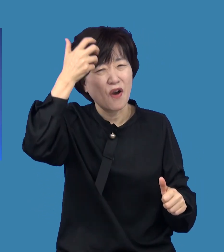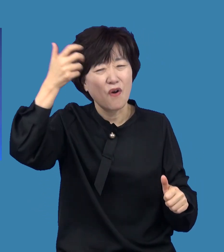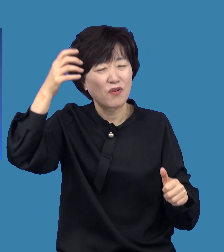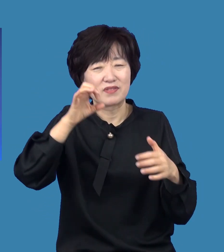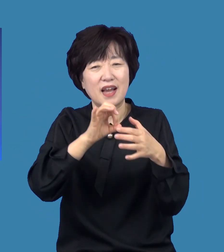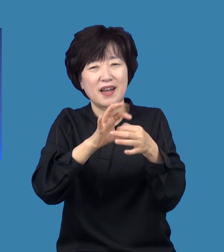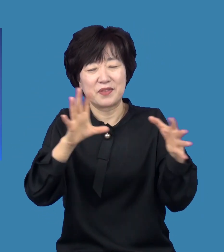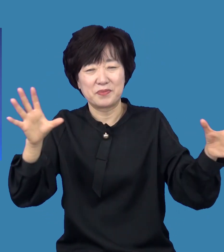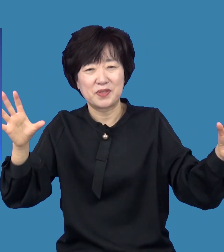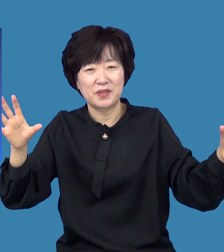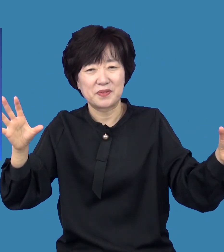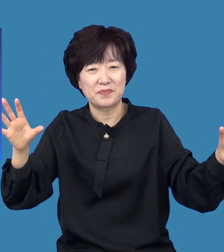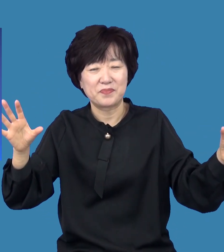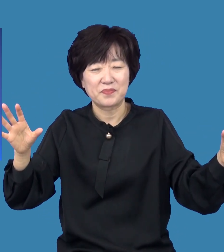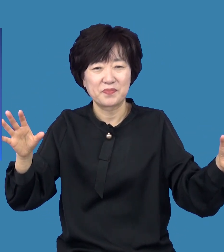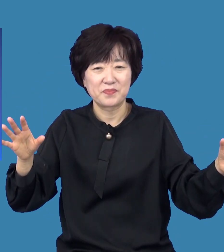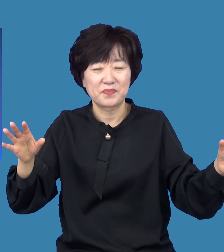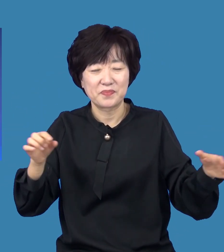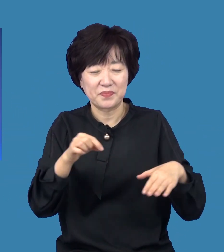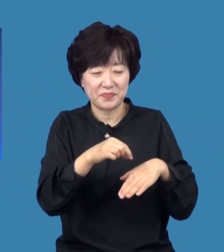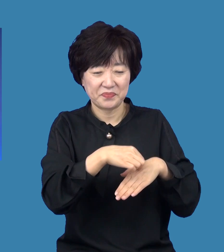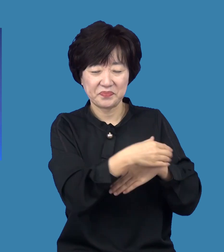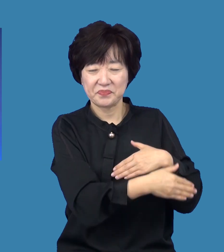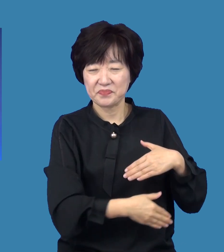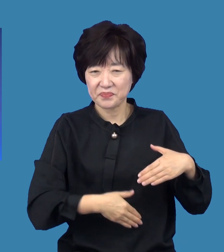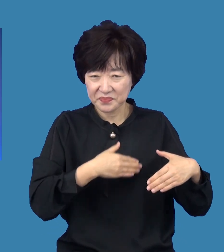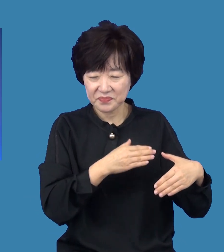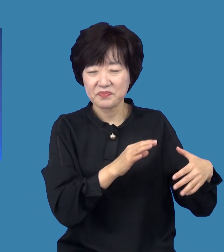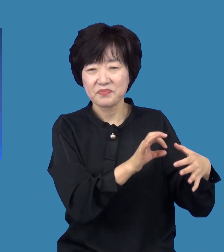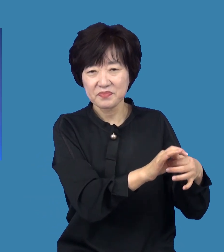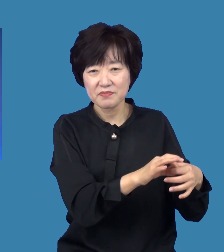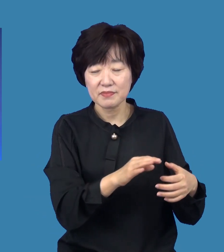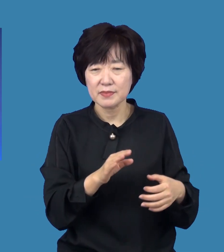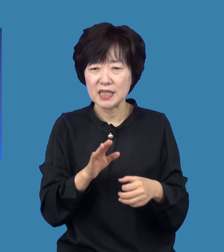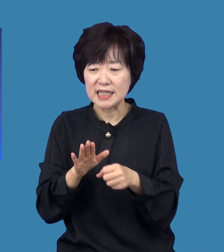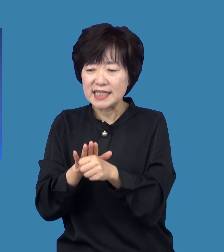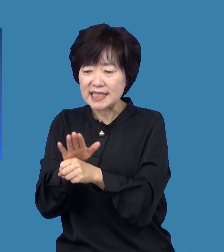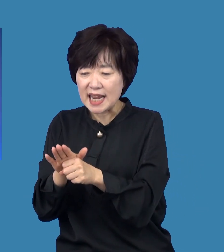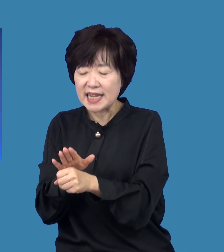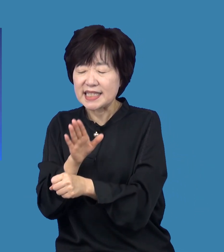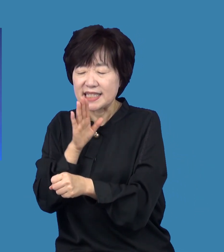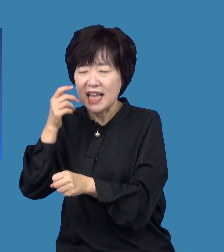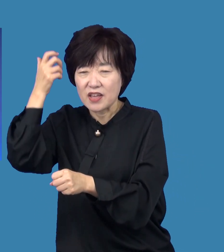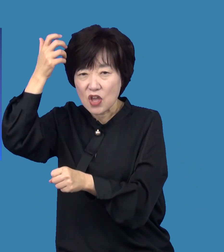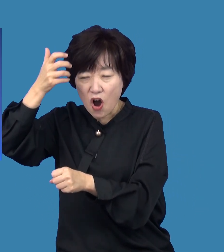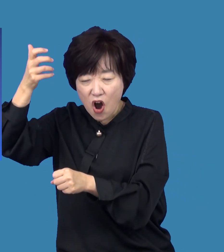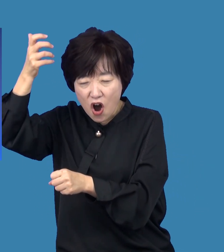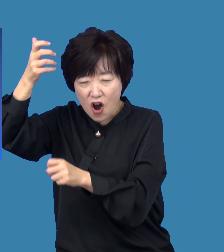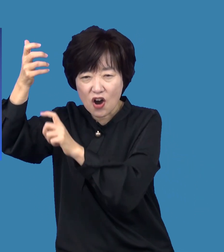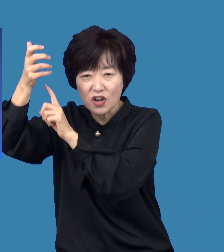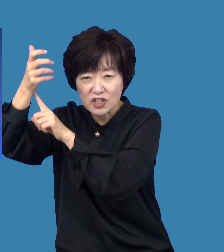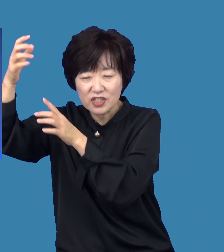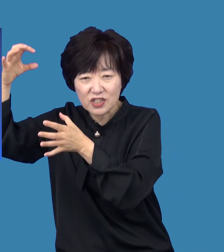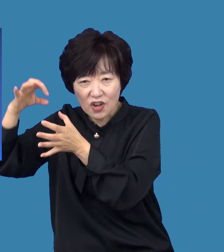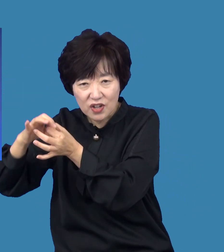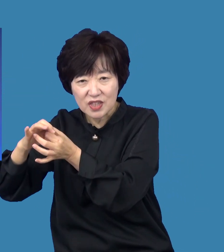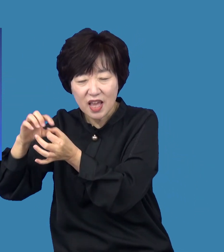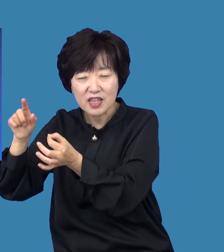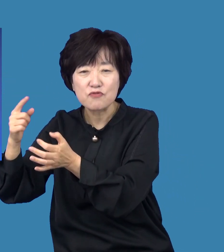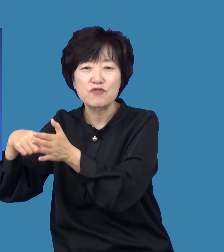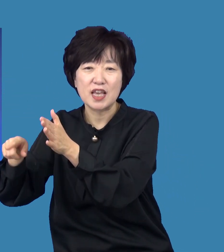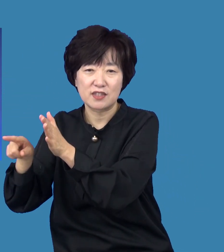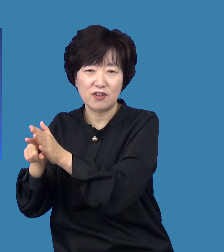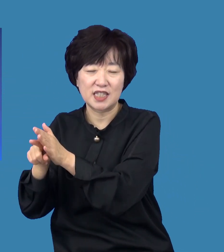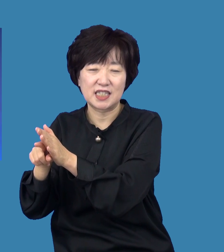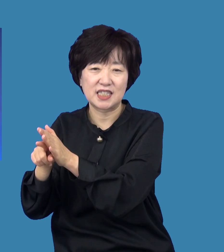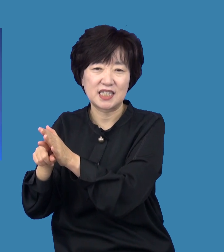네? 그건 지극히 육적인 거지. 사랑이 영적이 되는 그 포인트는 어디냐면, 사랑이 영적인 것이